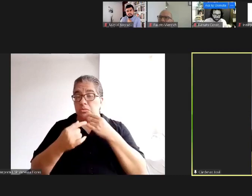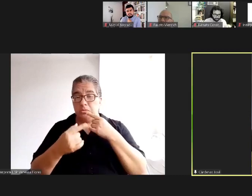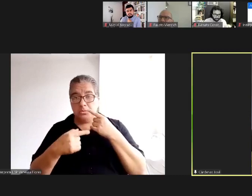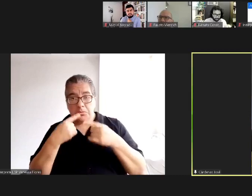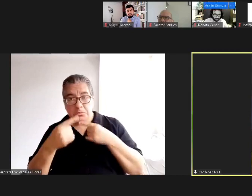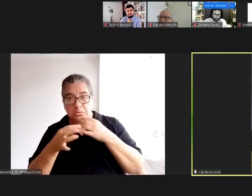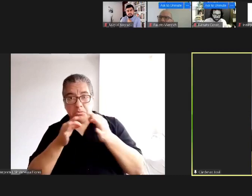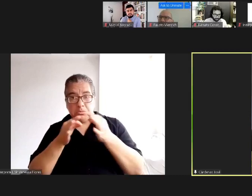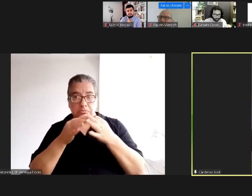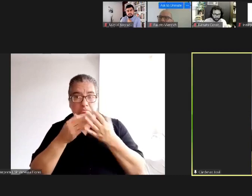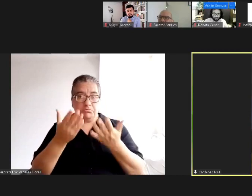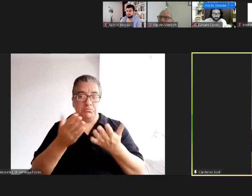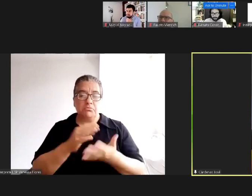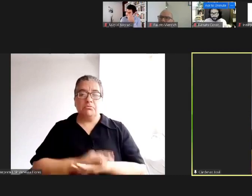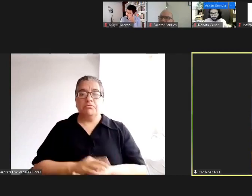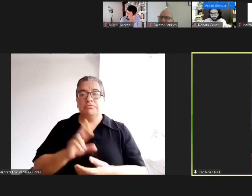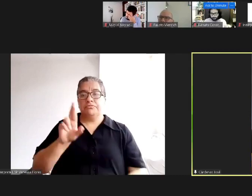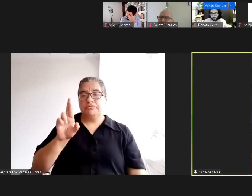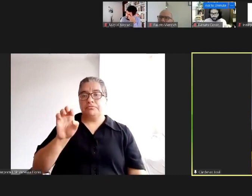Renato.